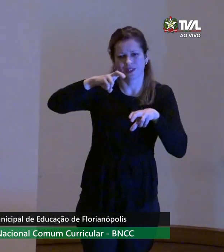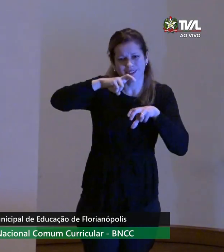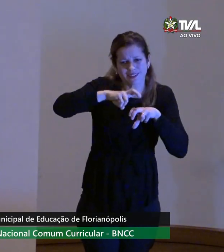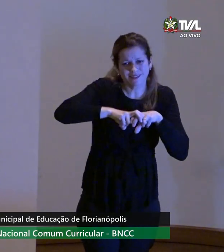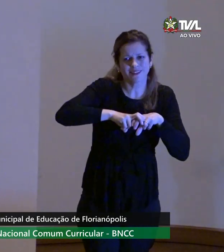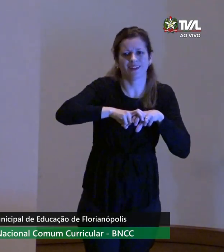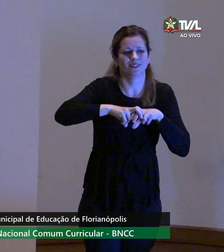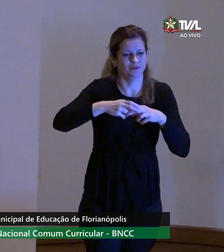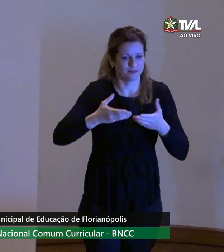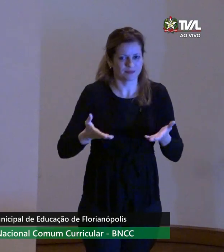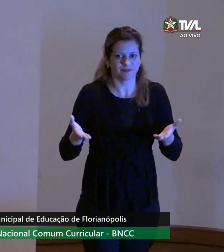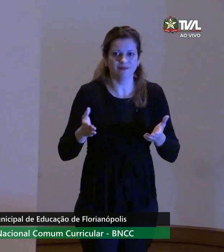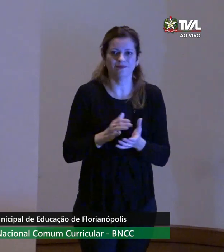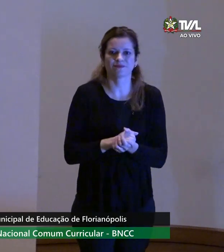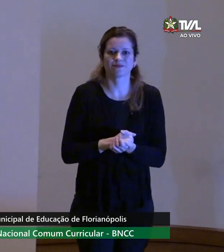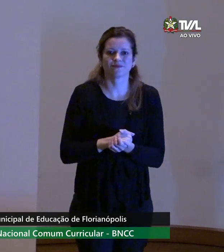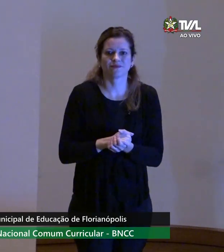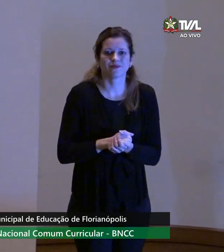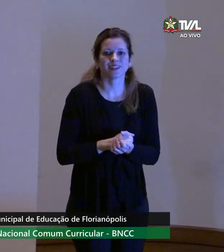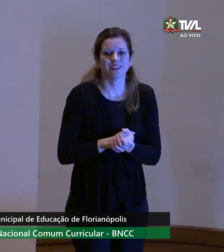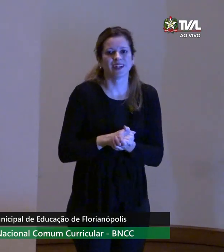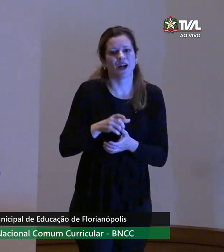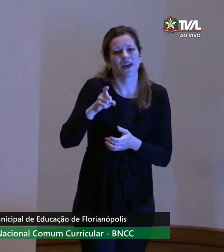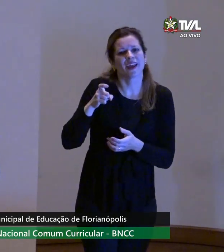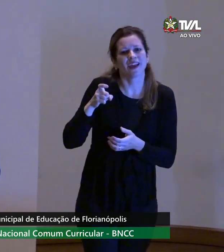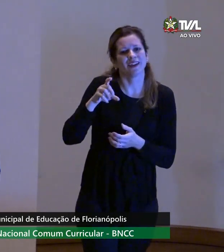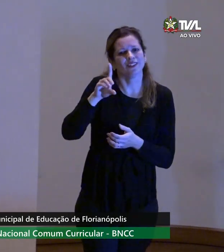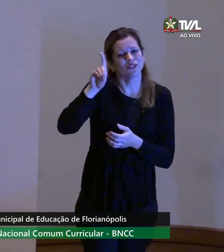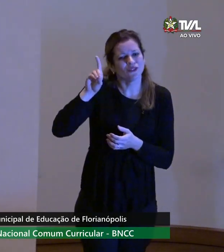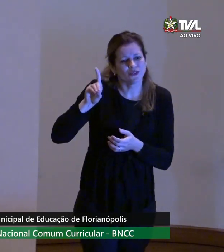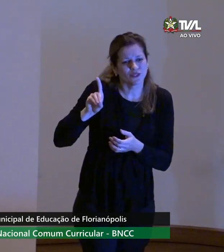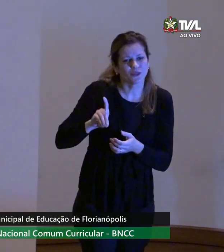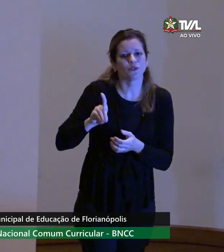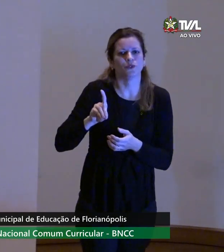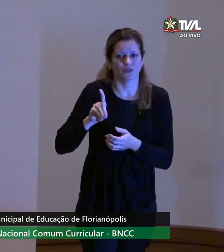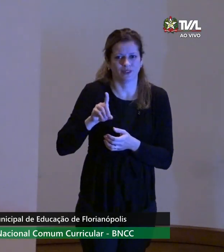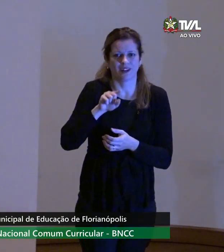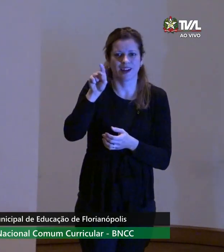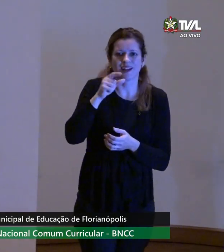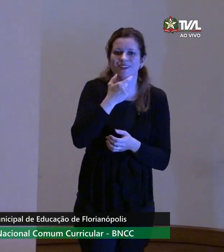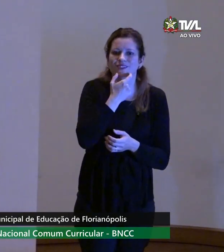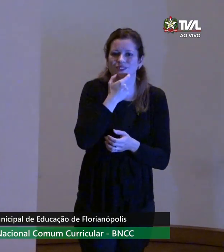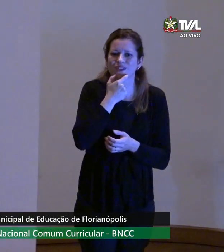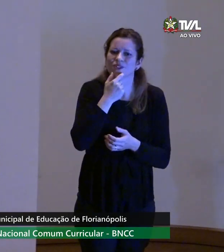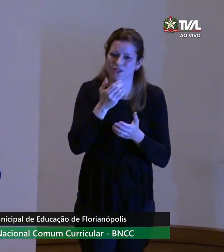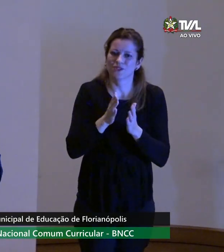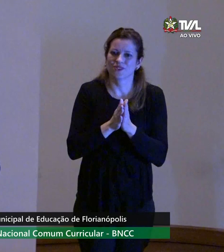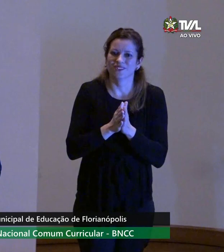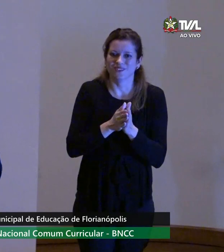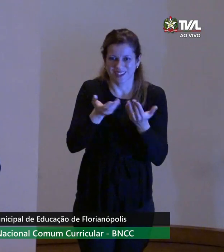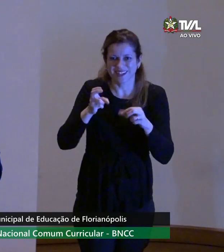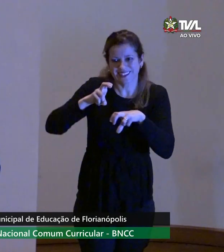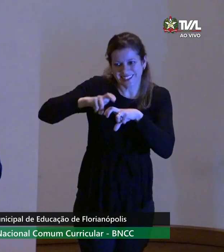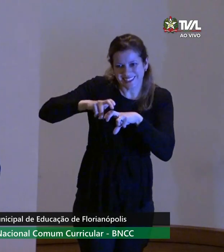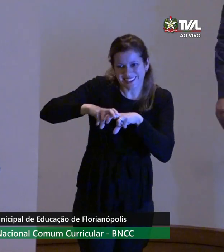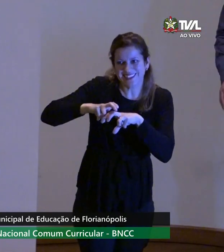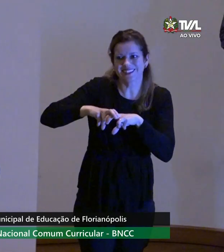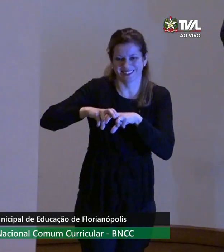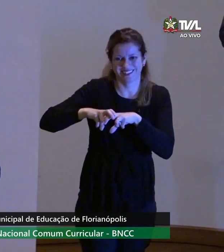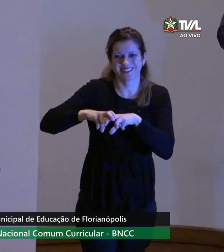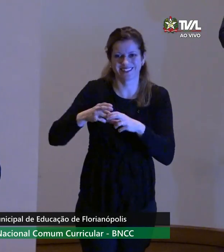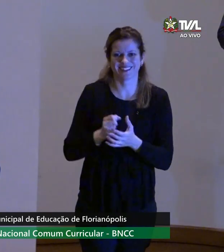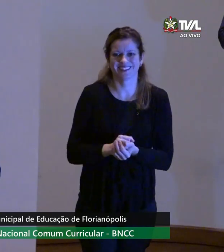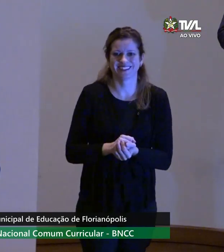aqui com a gente que a nossa ex-diretora da inglesa um encaixe aqui senta aqui representa